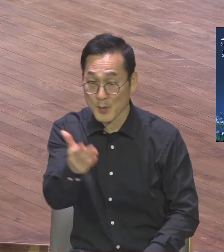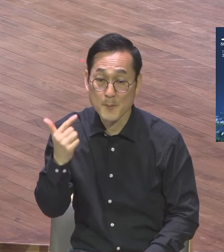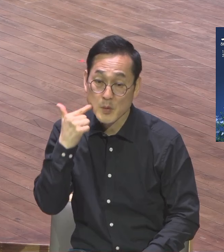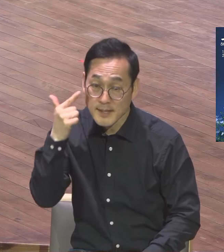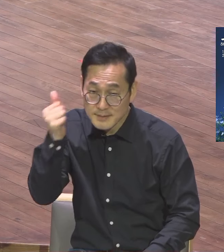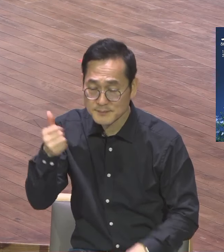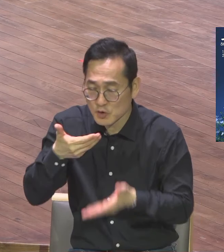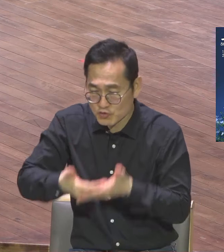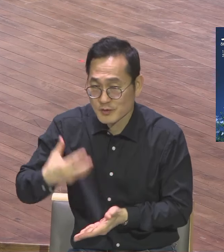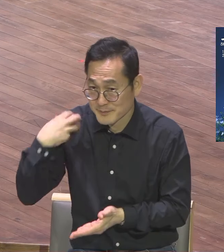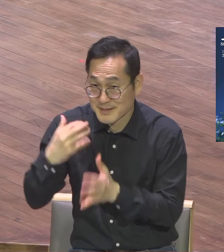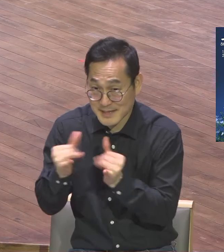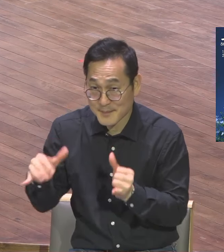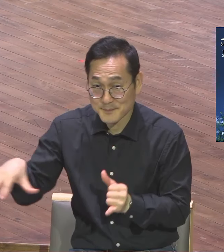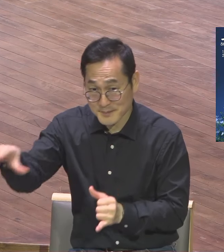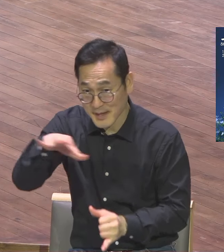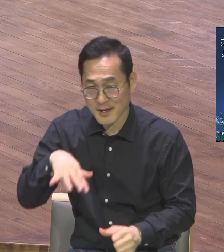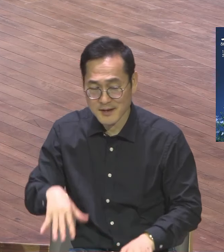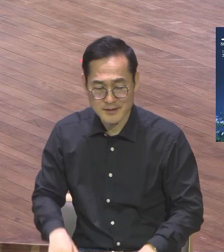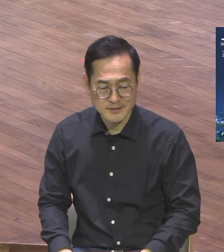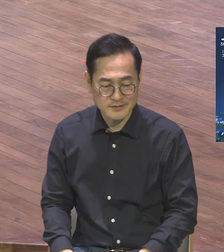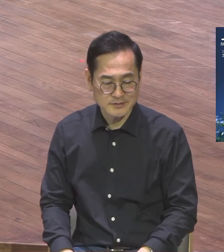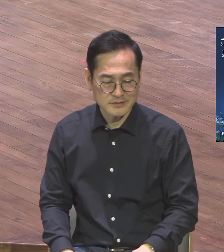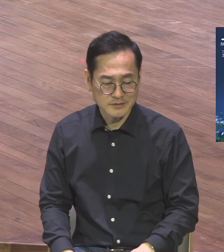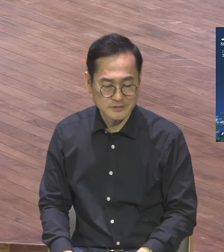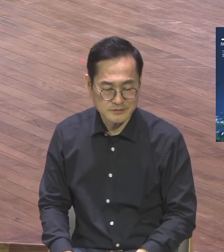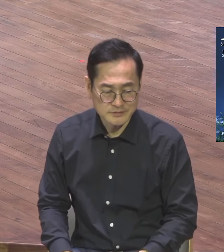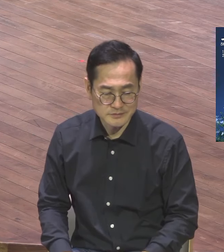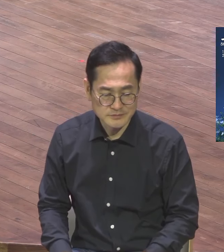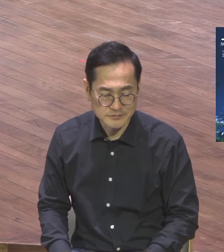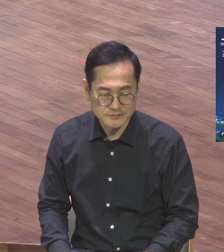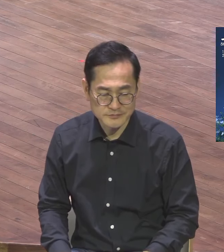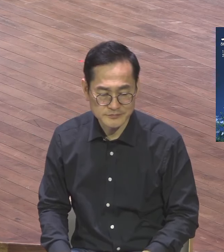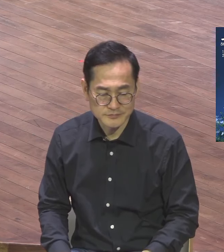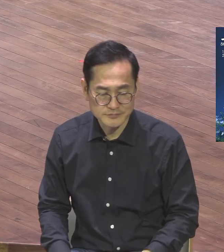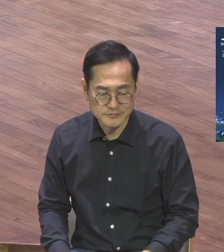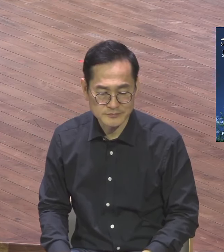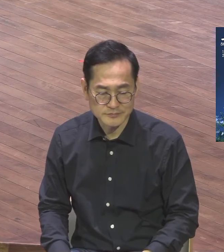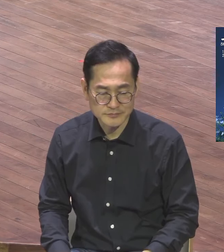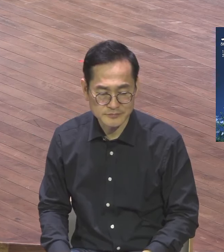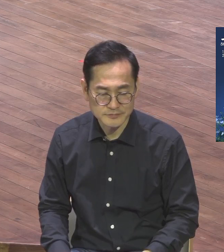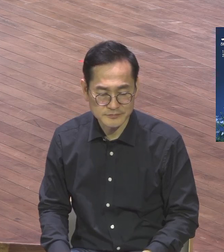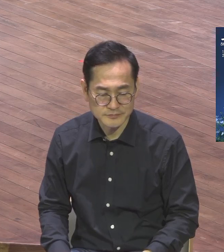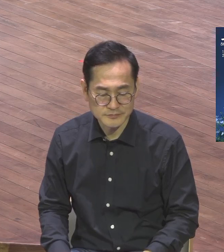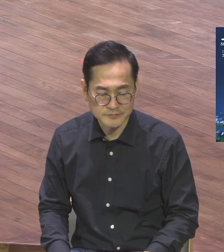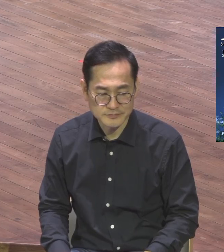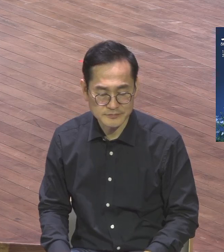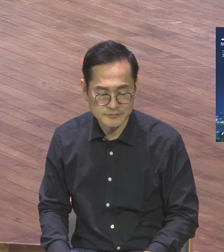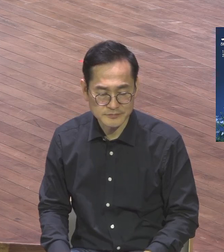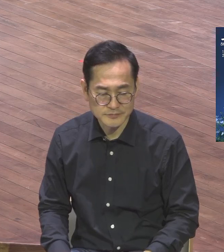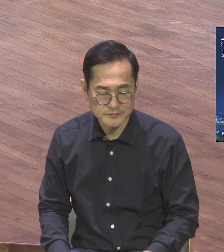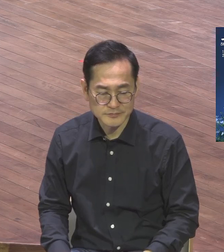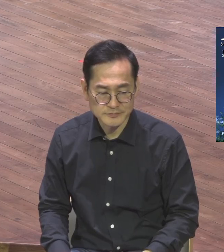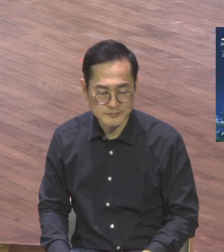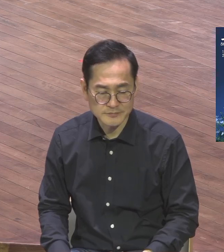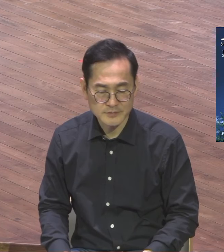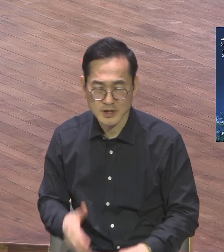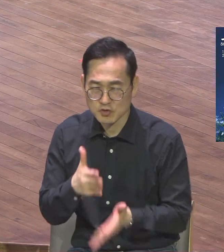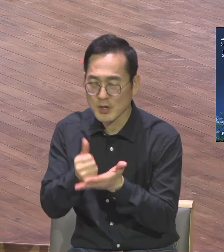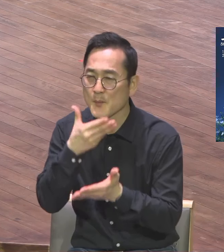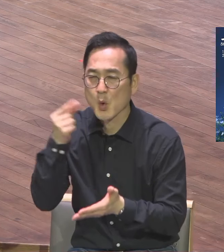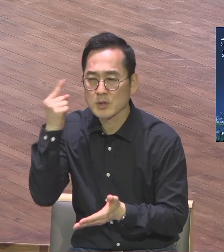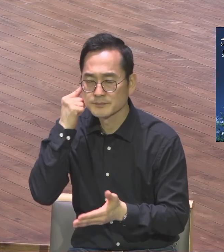로마 심장의 인물이 되게 하여 주옵소서. 이 중직자들, 바울 위원회 다 중직자들이었잖아요. 이들이